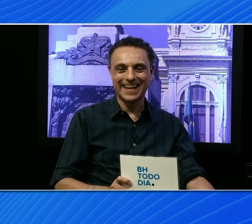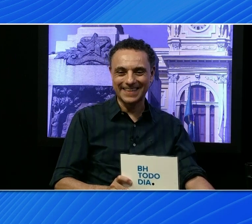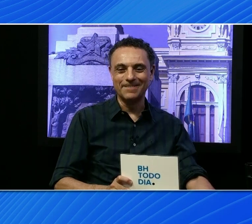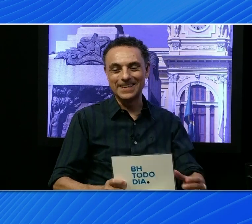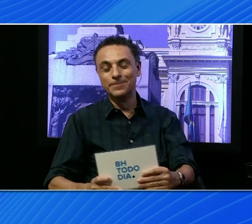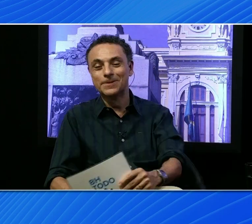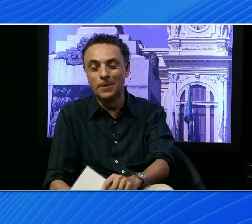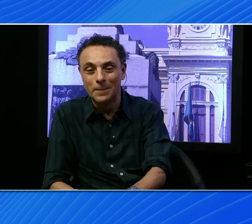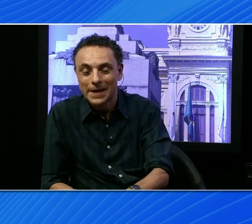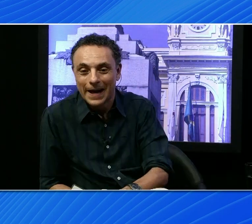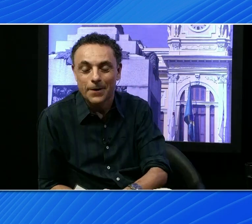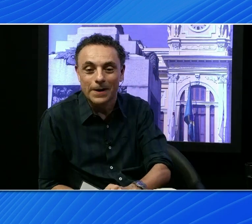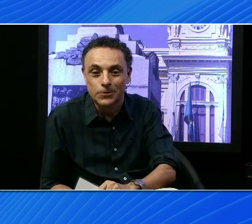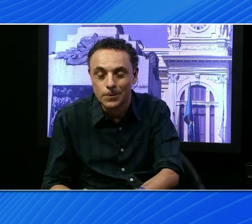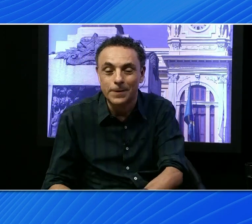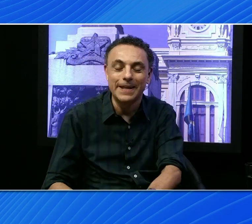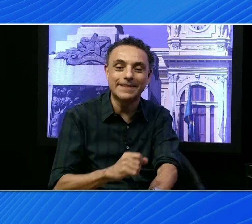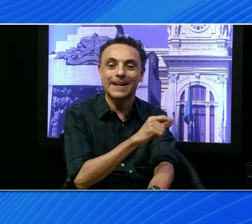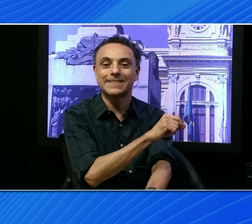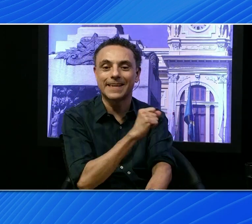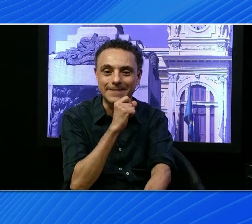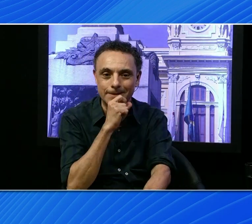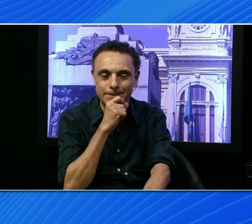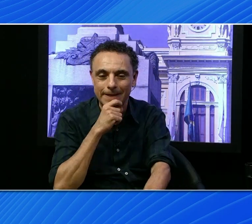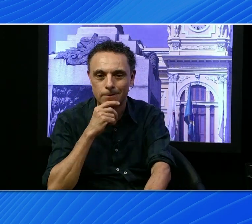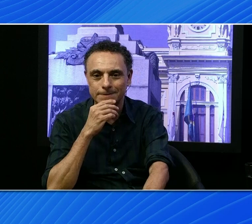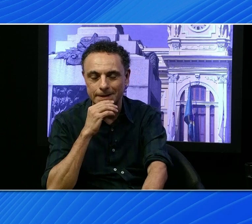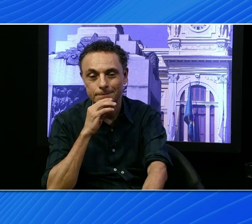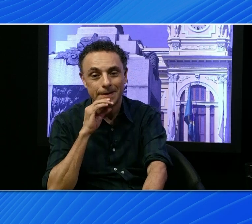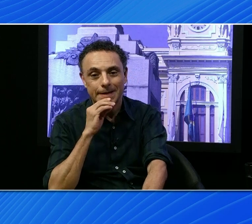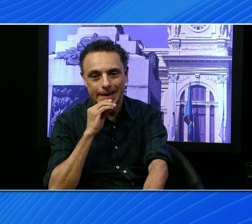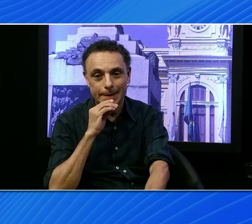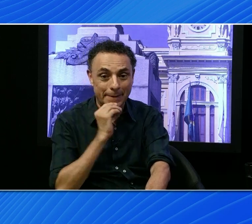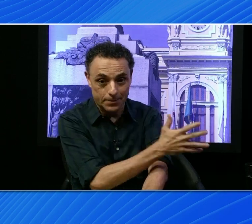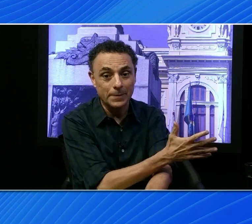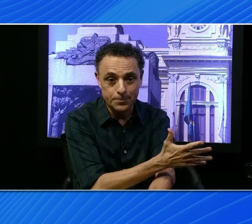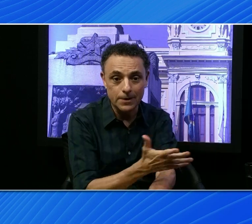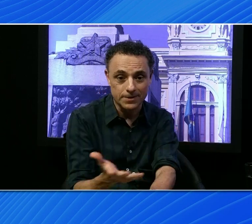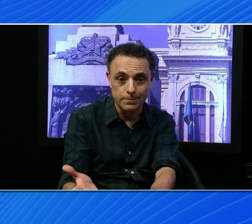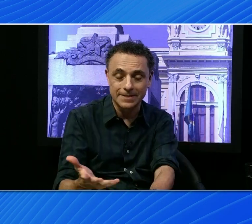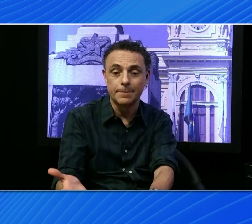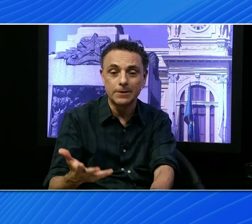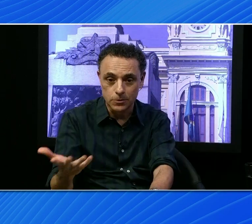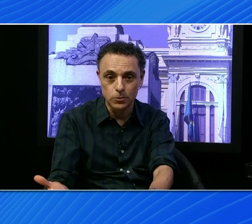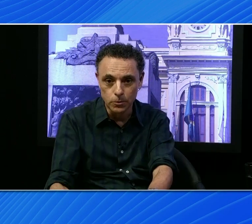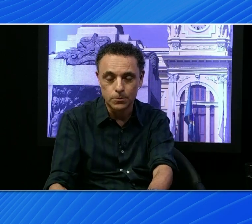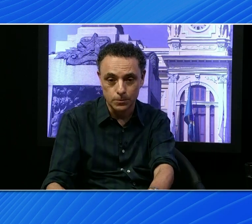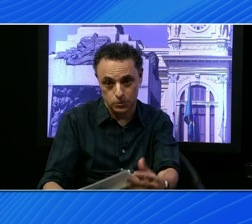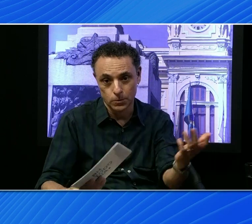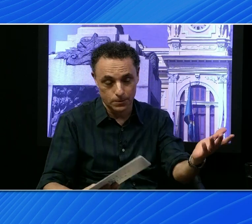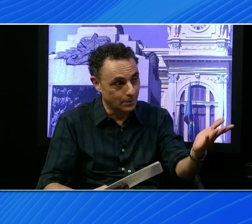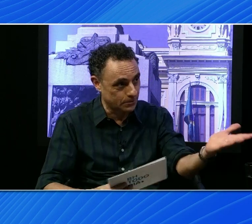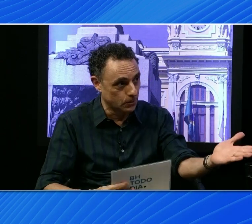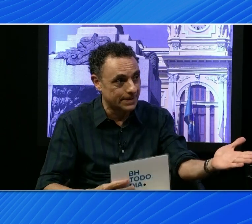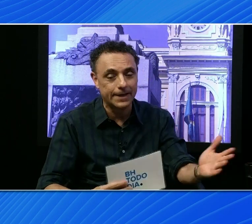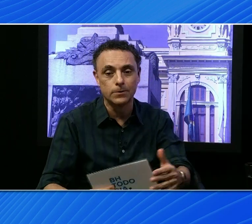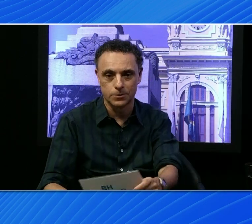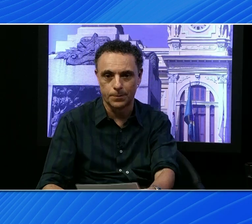Exatamente, muito bom. Agora, Túlio, eu queria entrar nessa questão da inclusão, principalmente porque nós estamos recebendo uma surda aqui hoje no